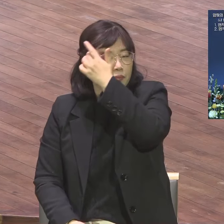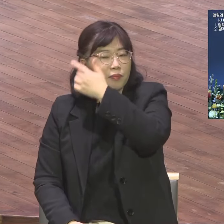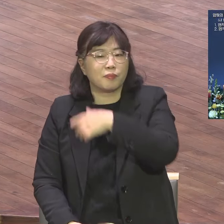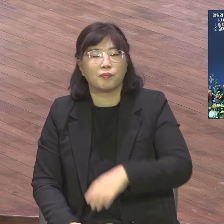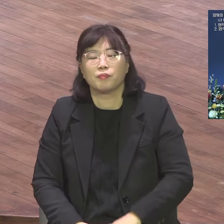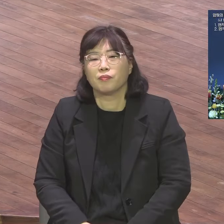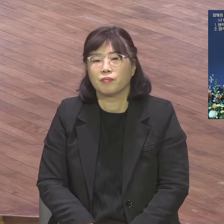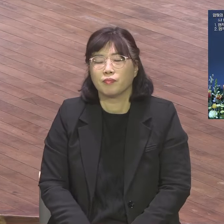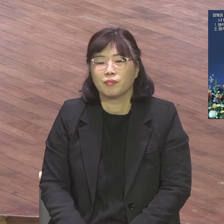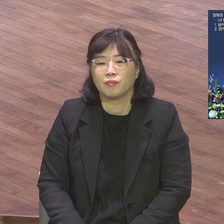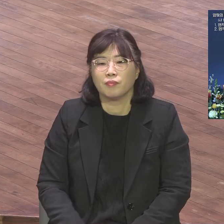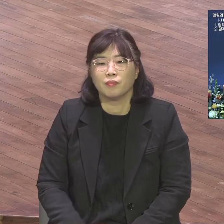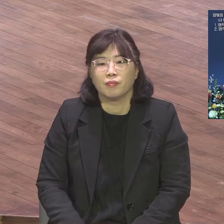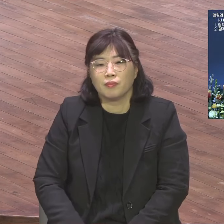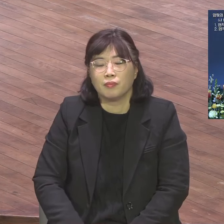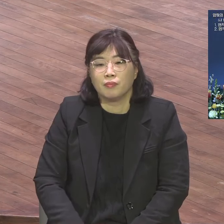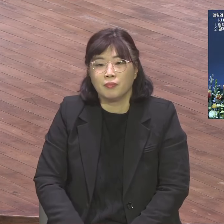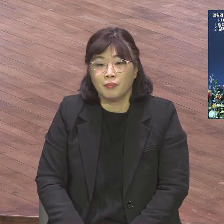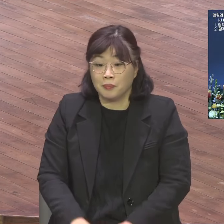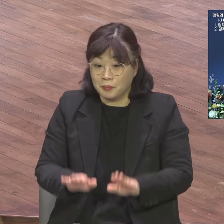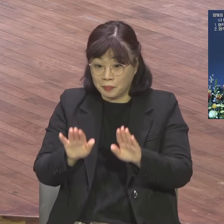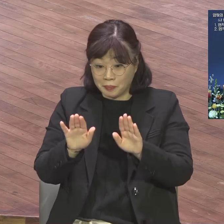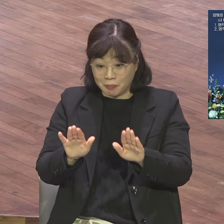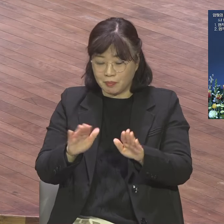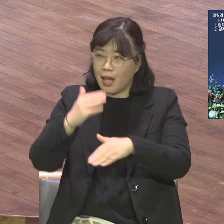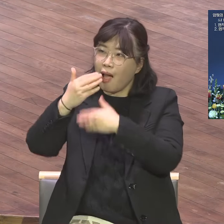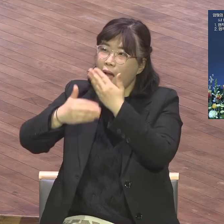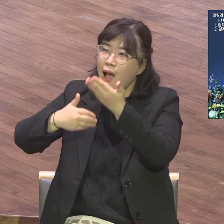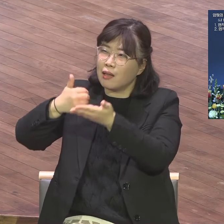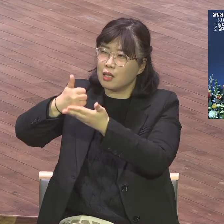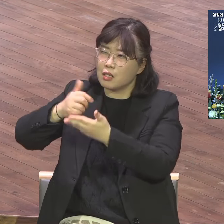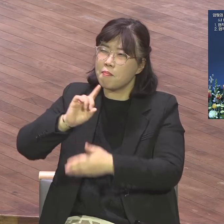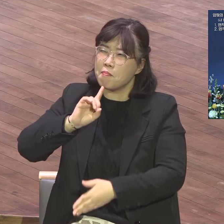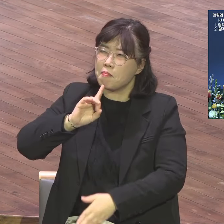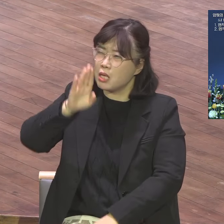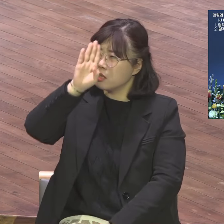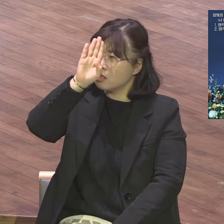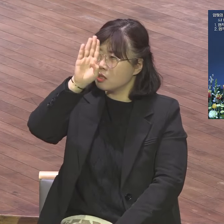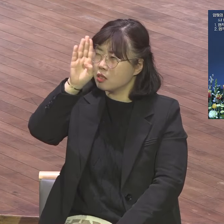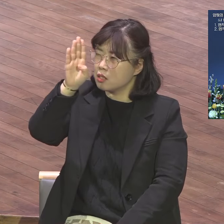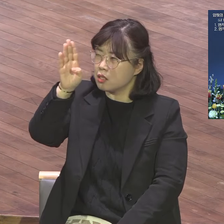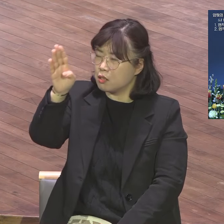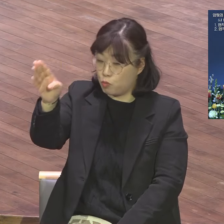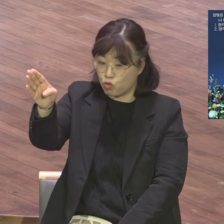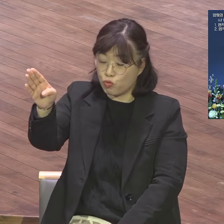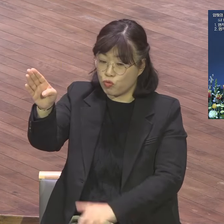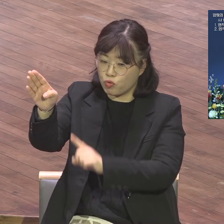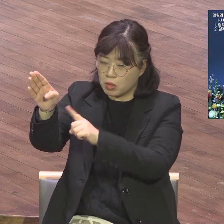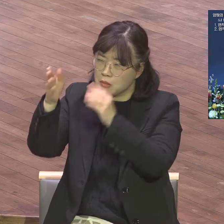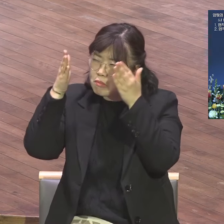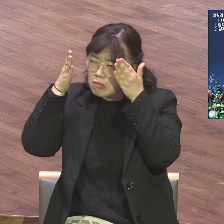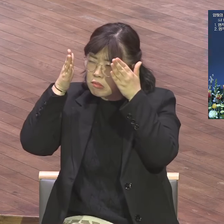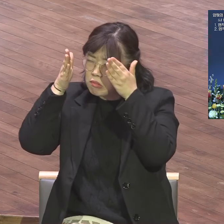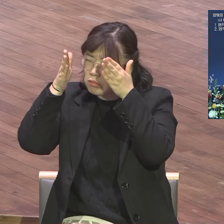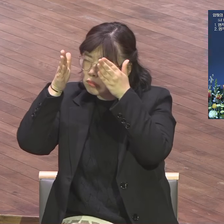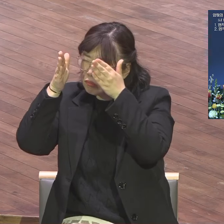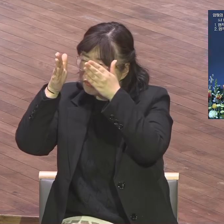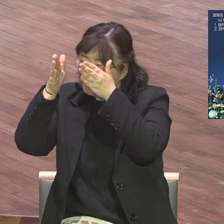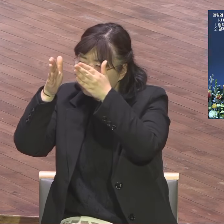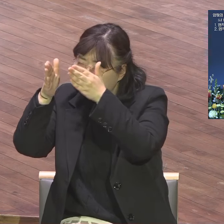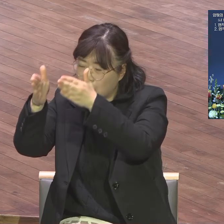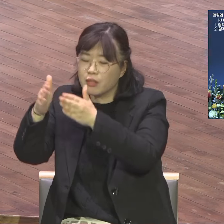여호와 하나님을 바라는 이 삶에 영원한 응답을 처음 하는 뭐요? 비밀을